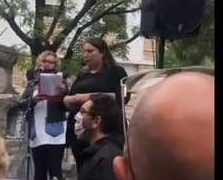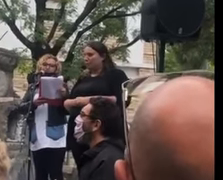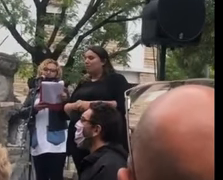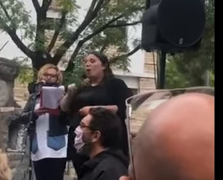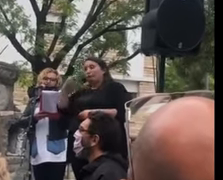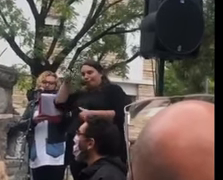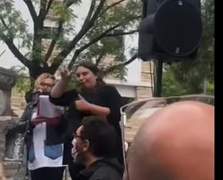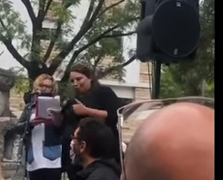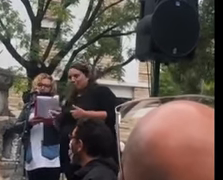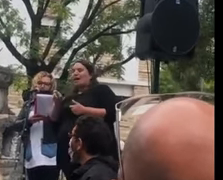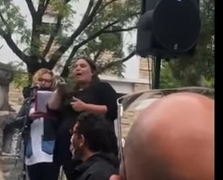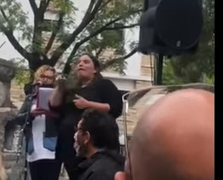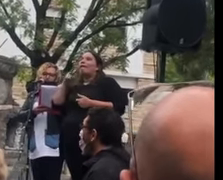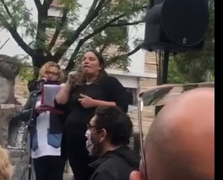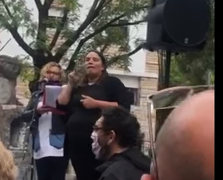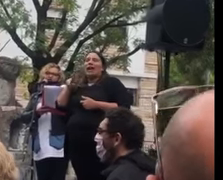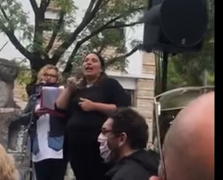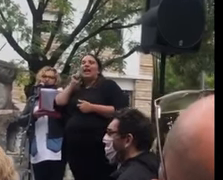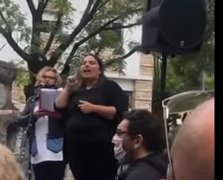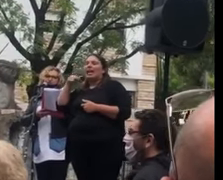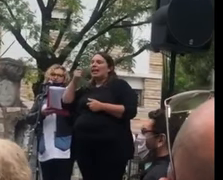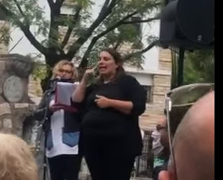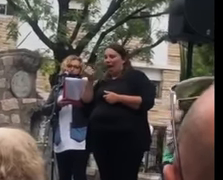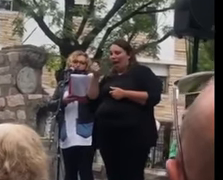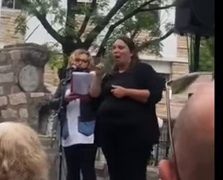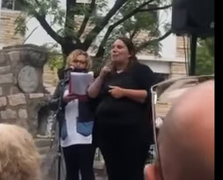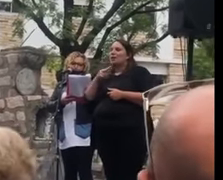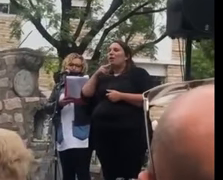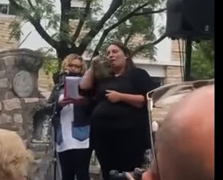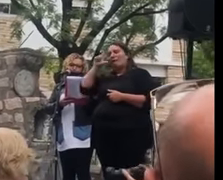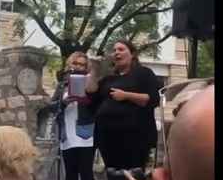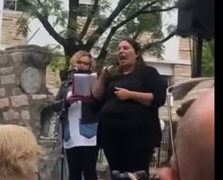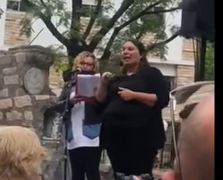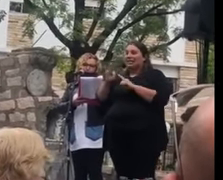Virginia Velásquez, de la Defensoría del Pueblo.